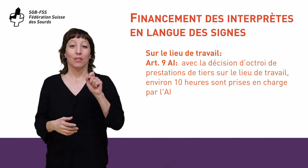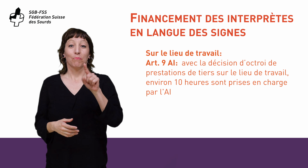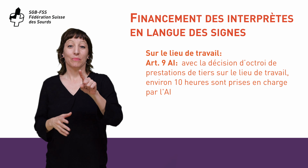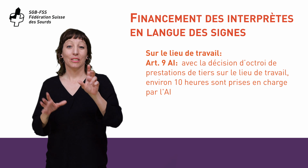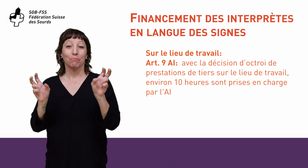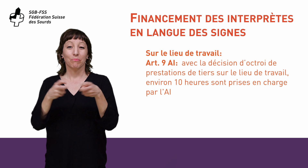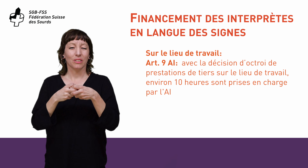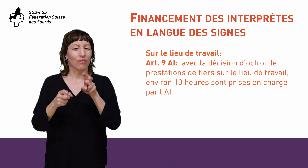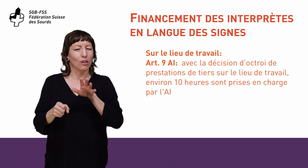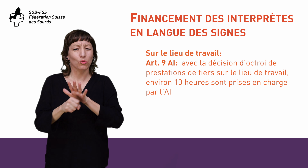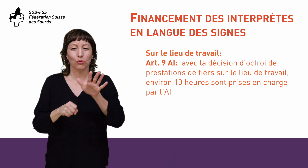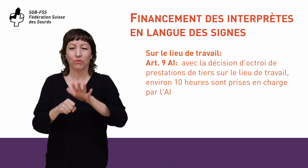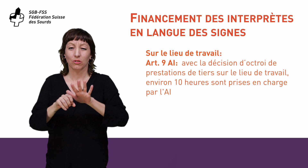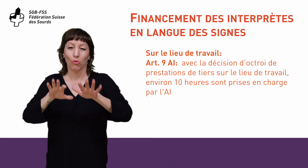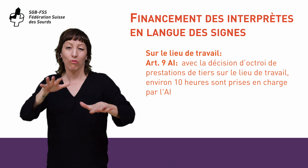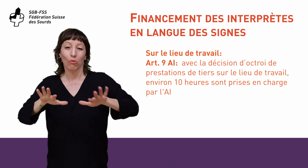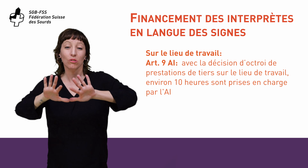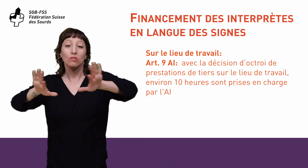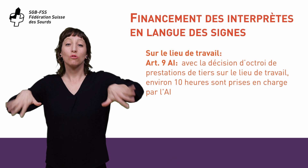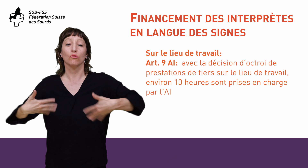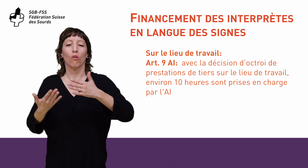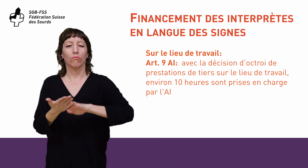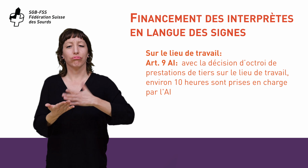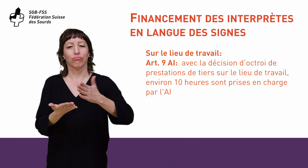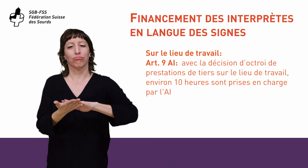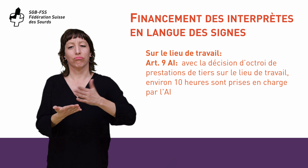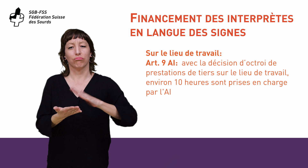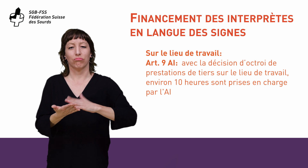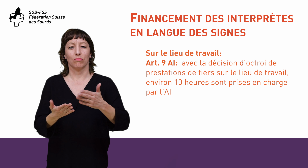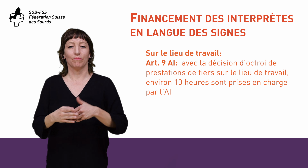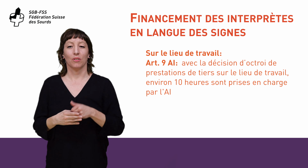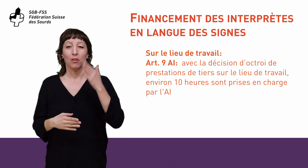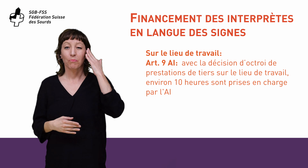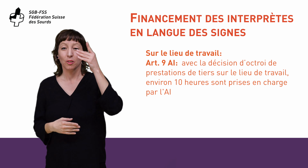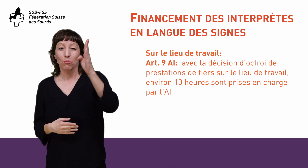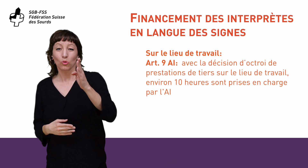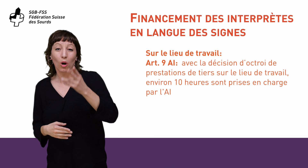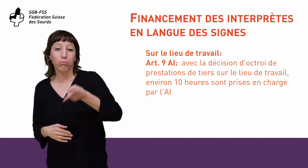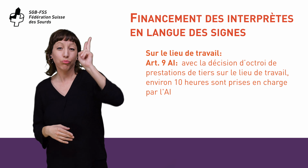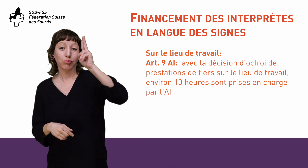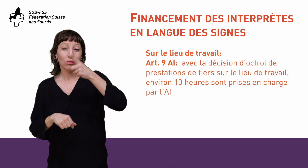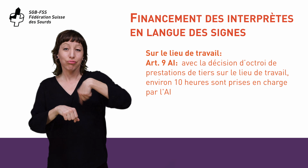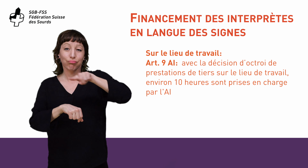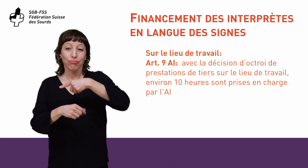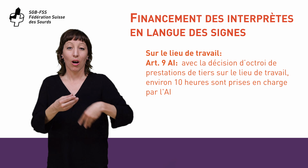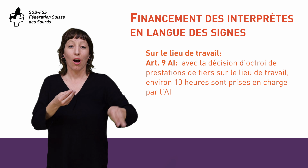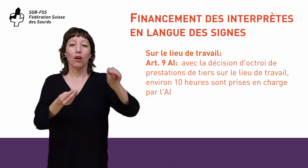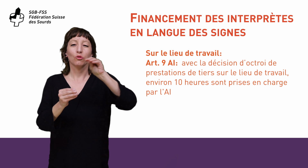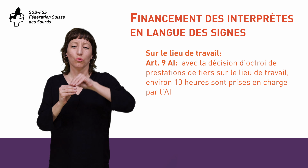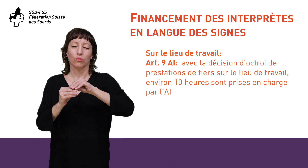1 763 francs suisses par mois. Ce montant suffit pour environ 10 heures d'interprétation. Si